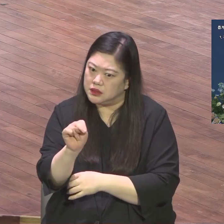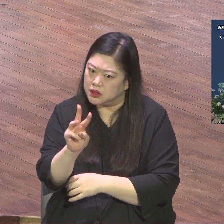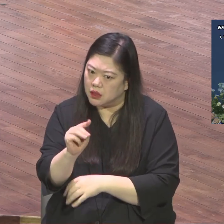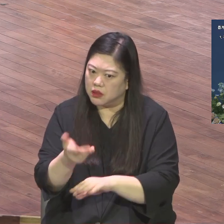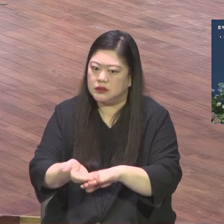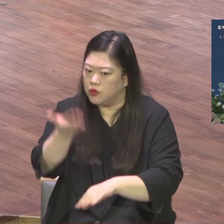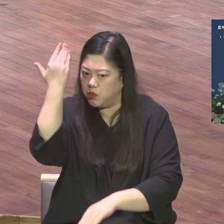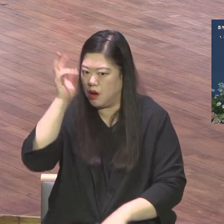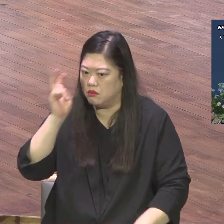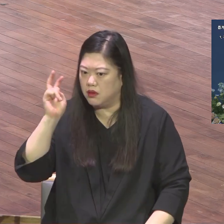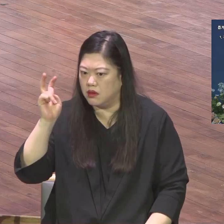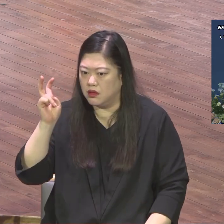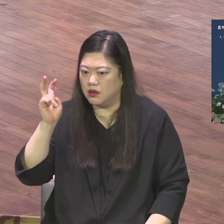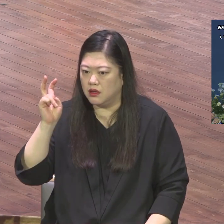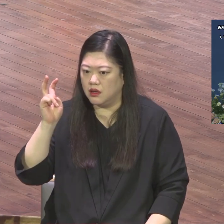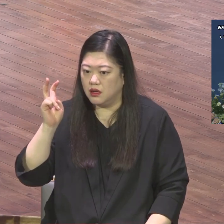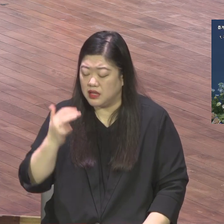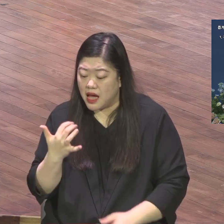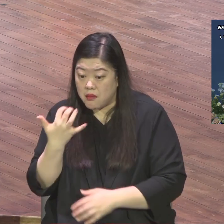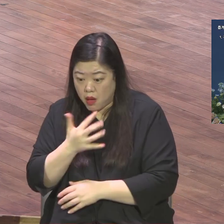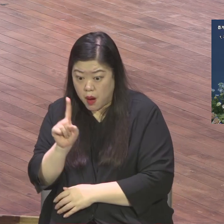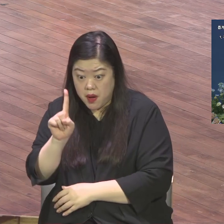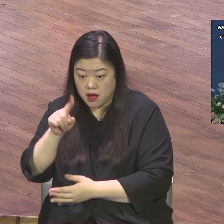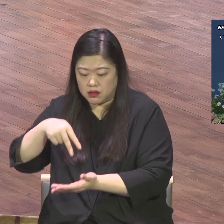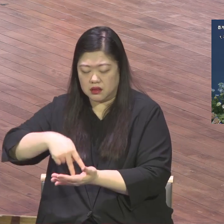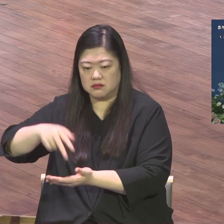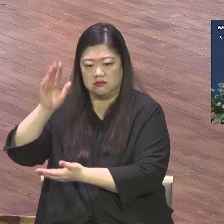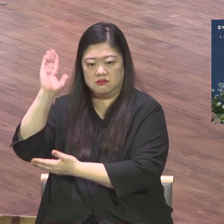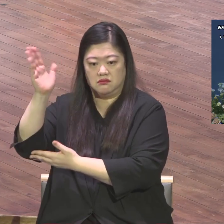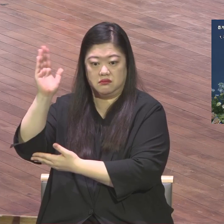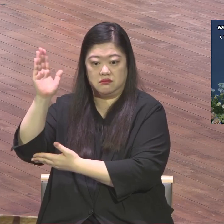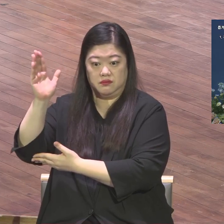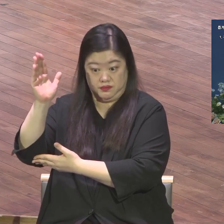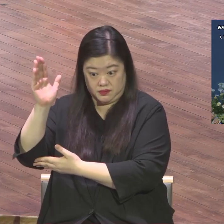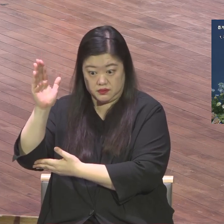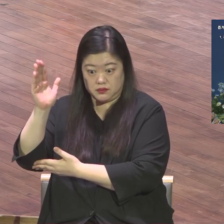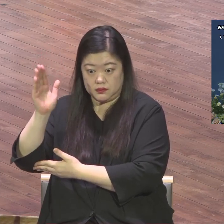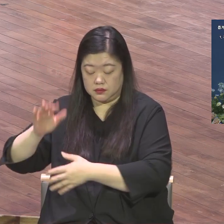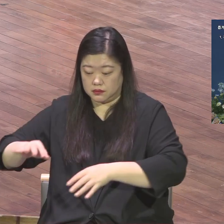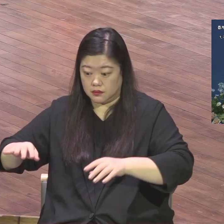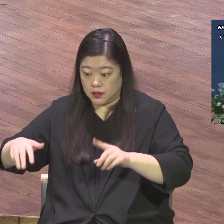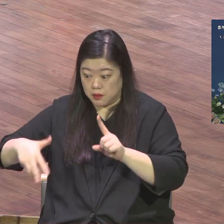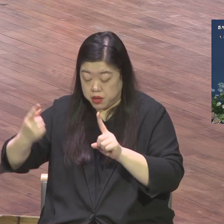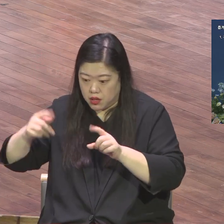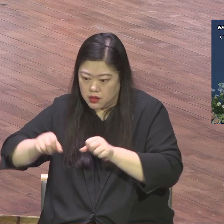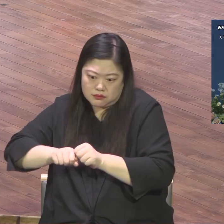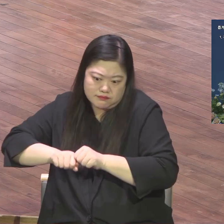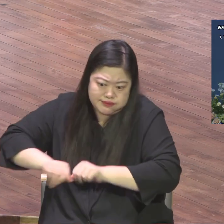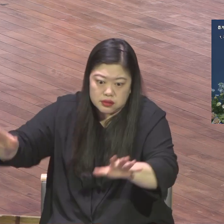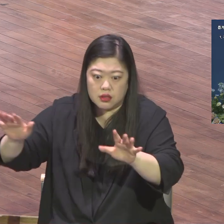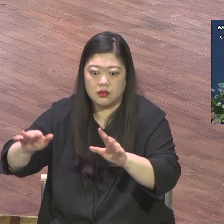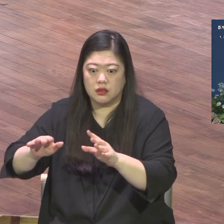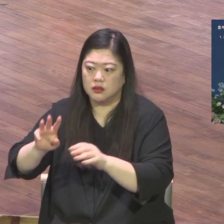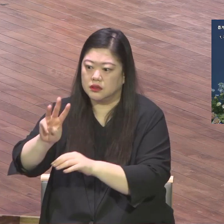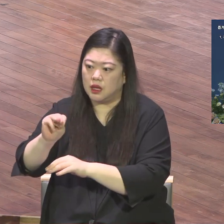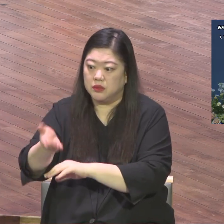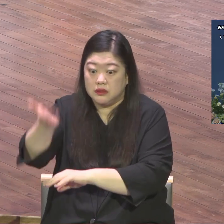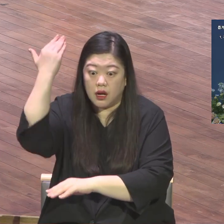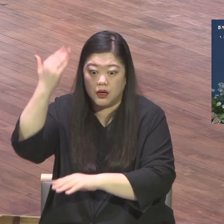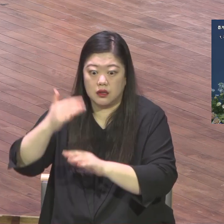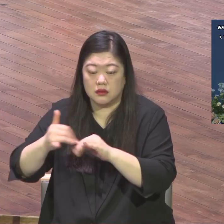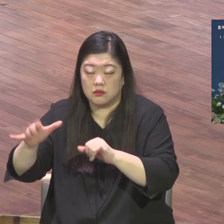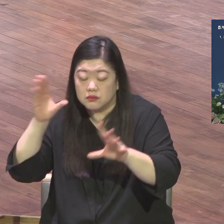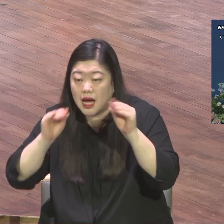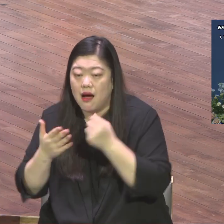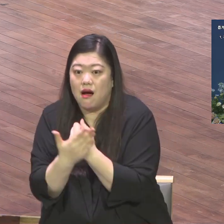수만 명이 막 영향을 받은 거야. 이 다급할대로 다급해진 이 사람들이 한 자리에 모여가지고 어떻게 하겠냐 이게 지금.